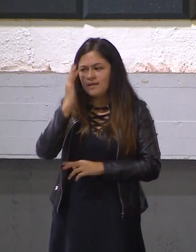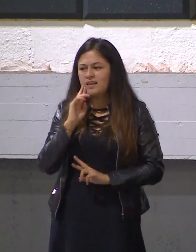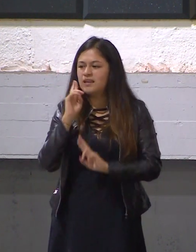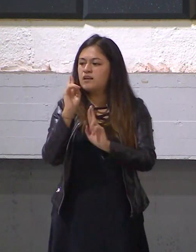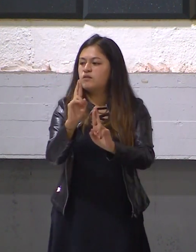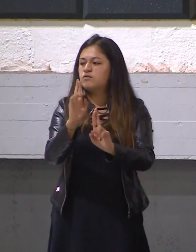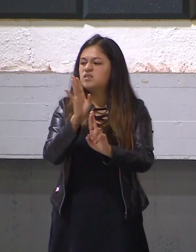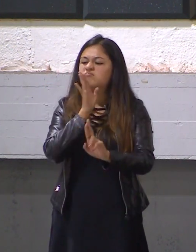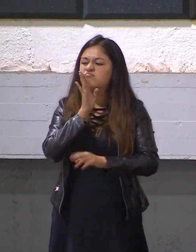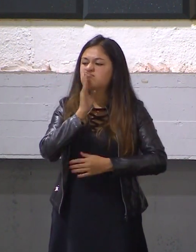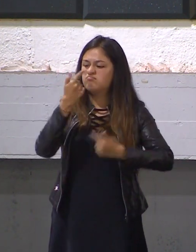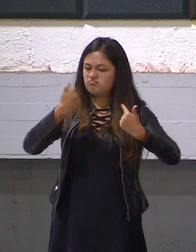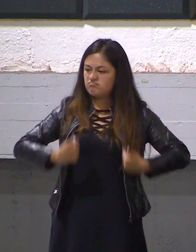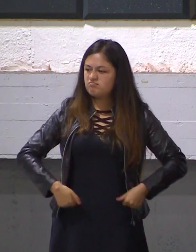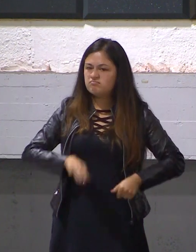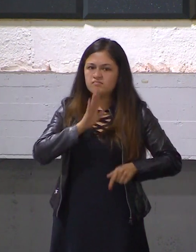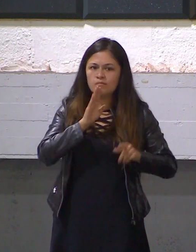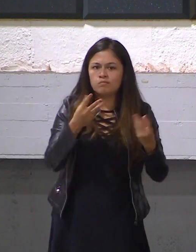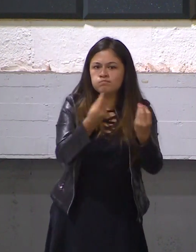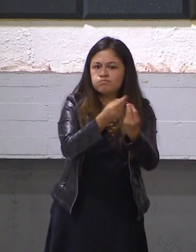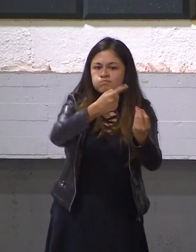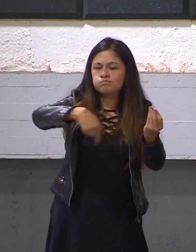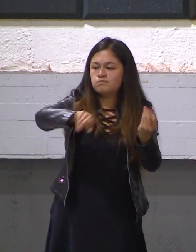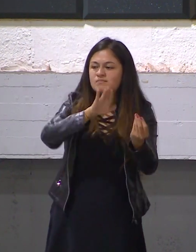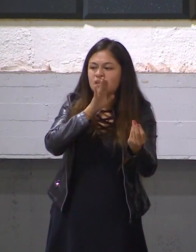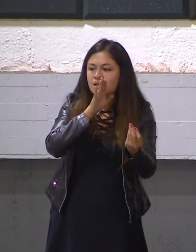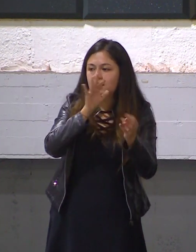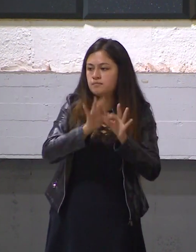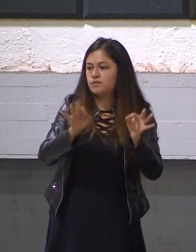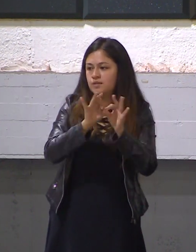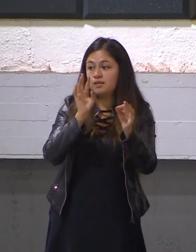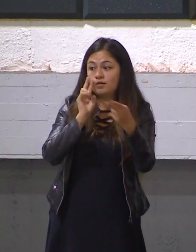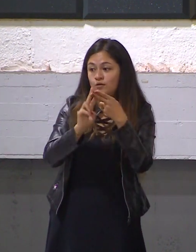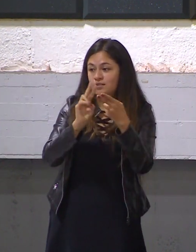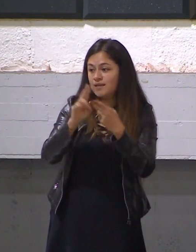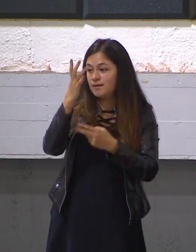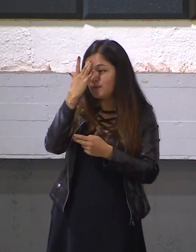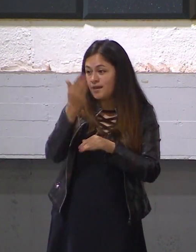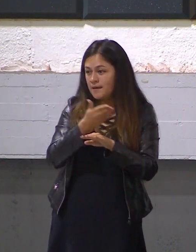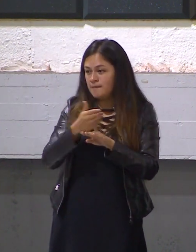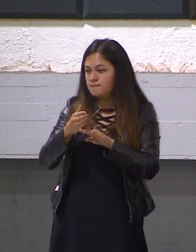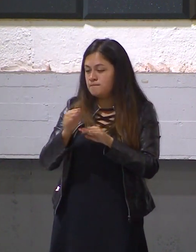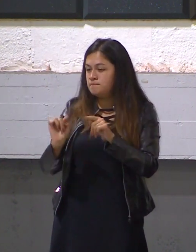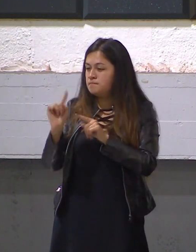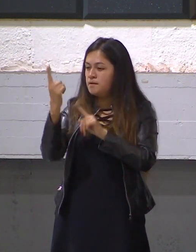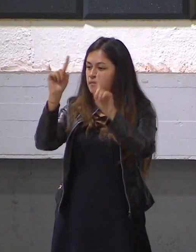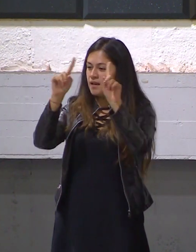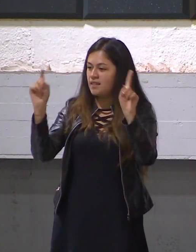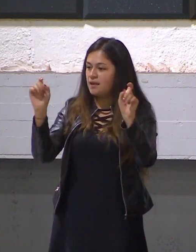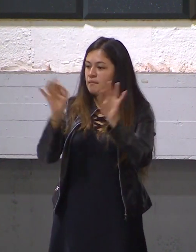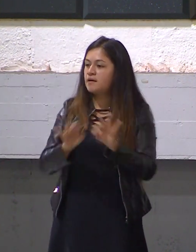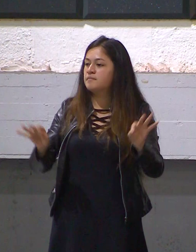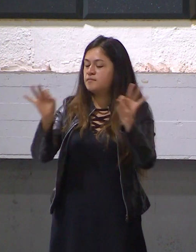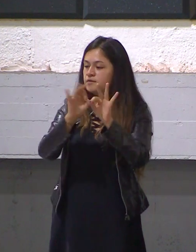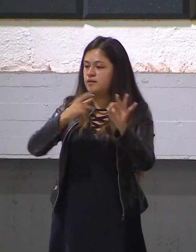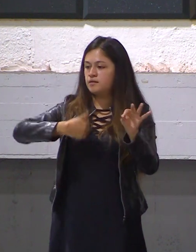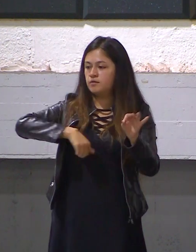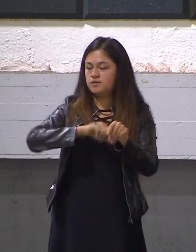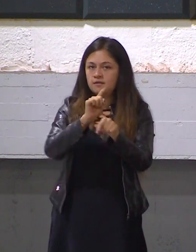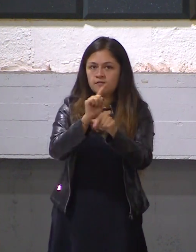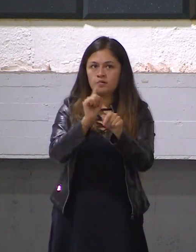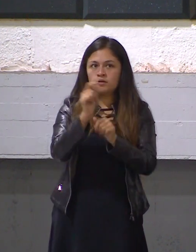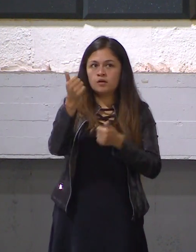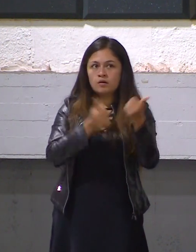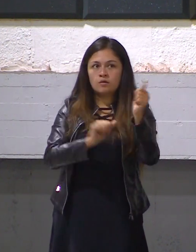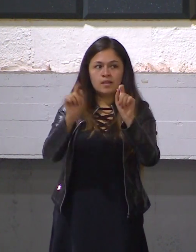quiénes somos porque ahorita viene un tema muy importante para nuestra facultad que es